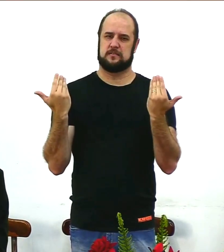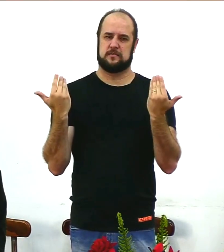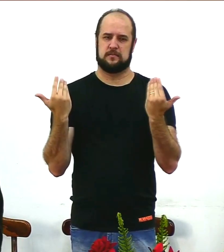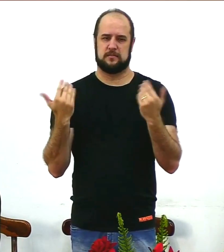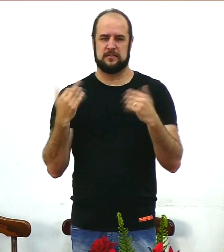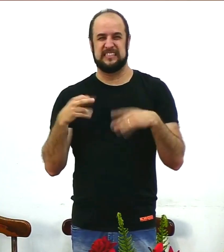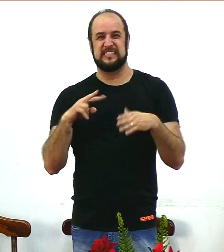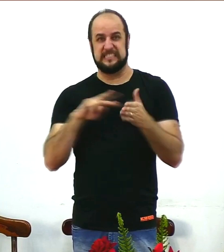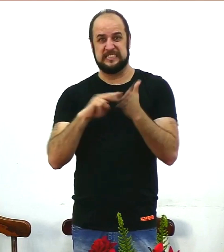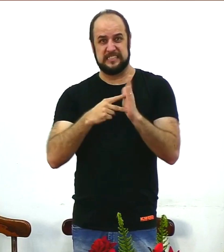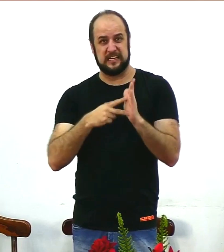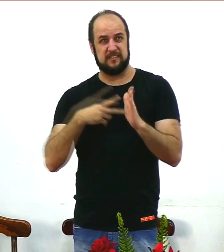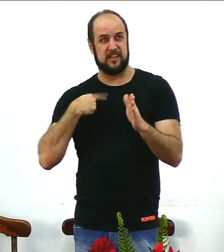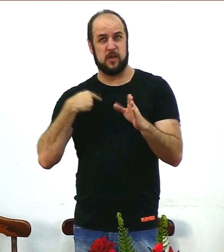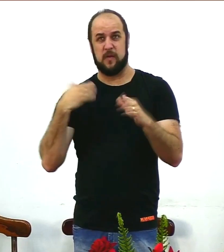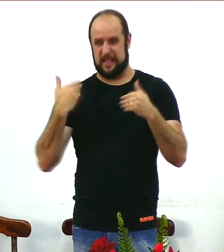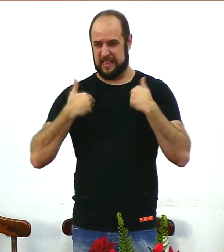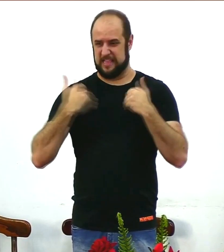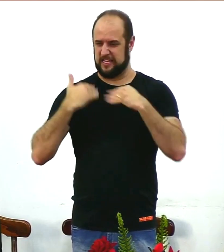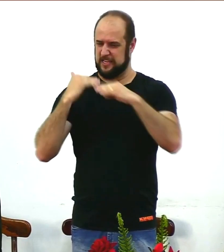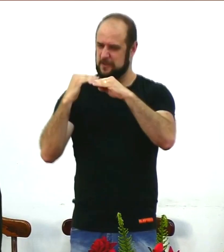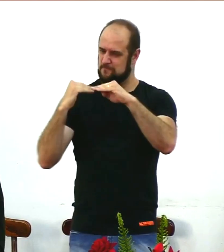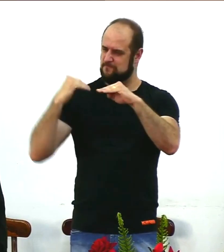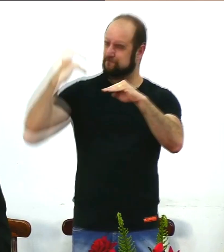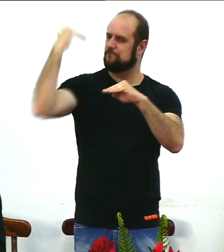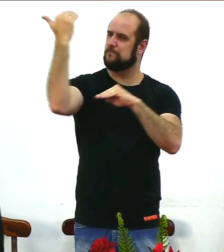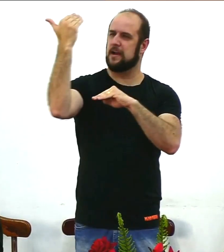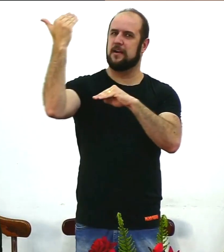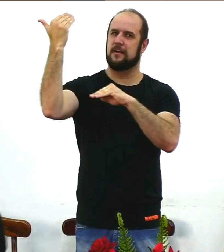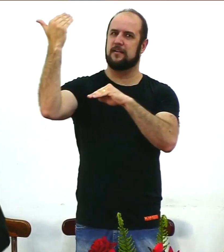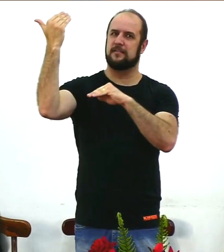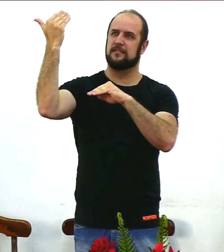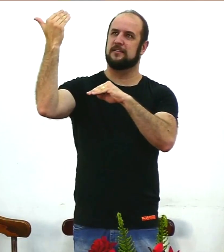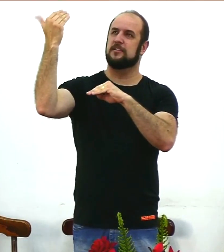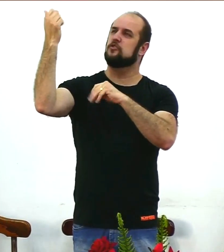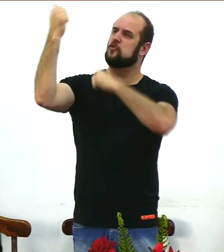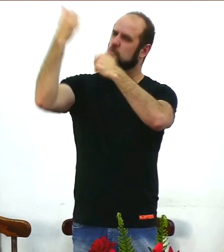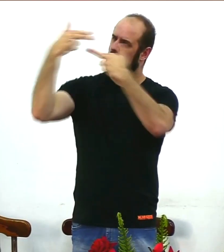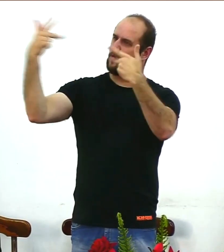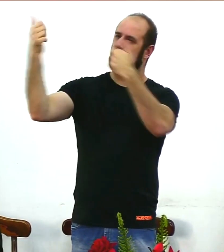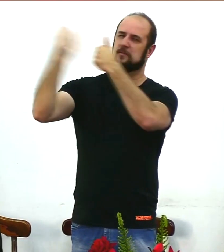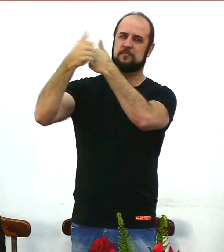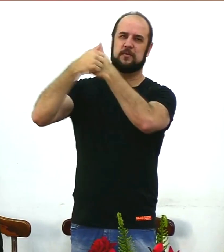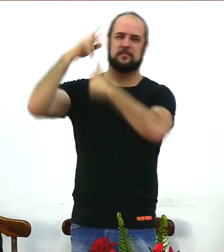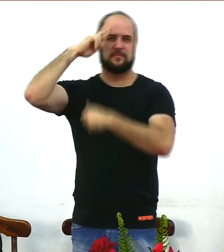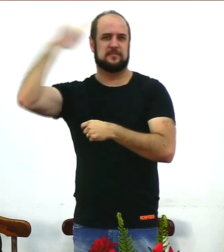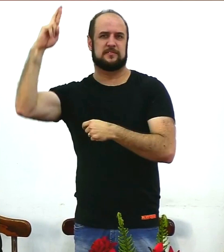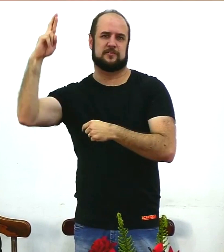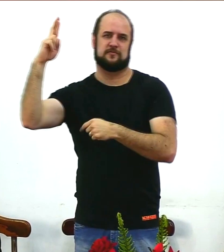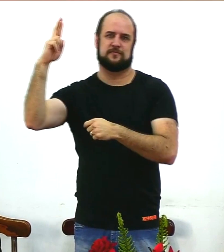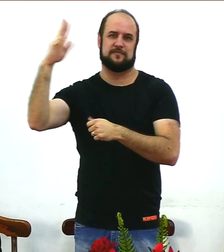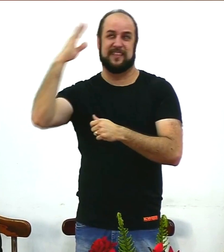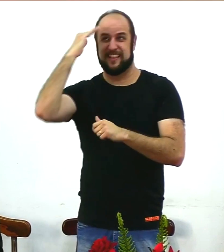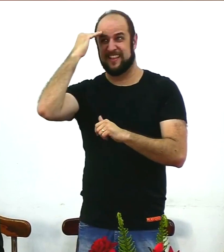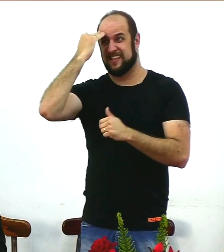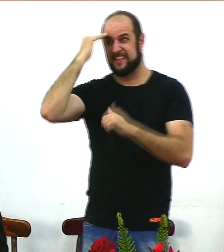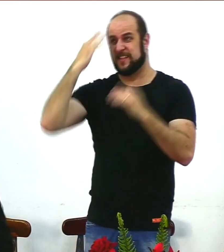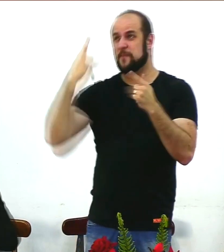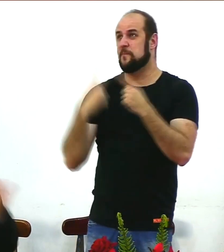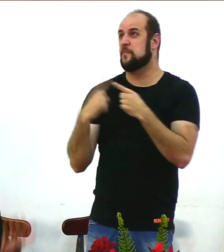versículos assim. Veja comigo, leia comigo. Se eu de ti me esquecer, ó Jerusalém, que se resseque a minha mão direita.